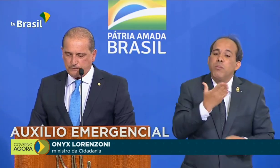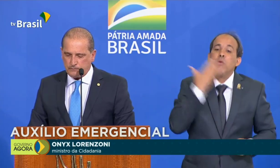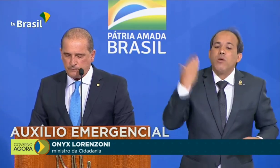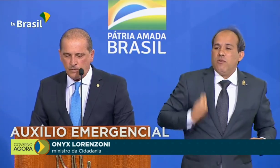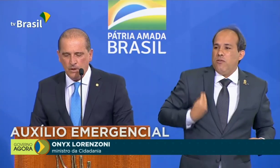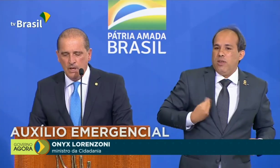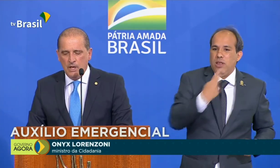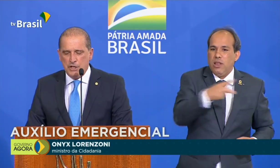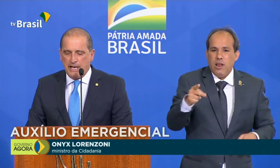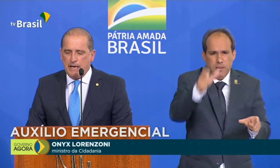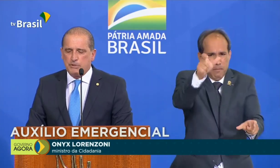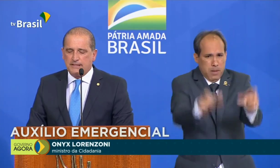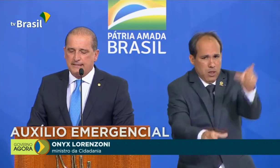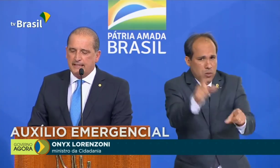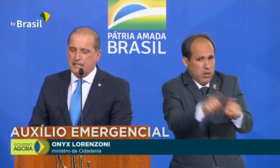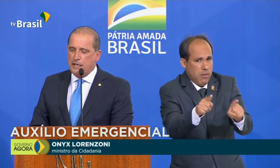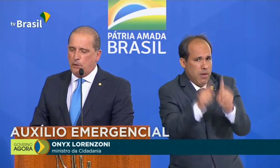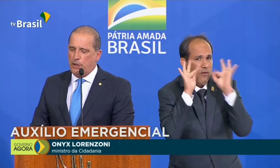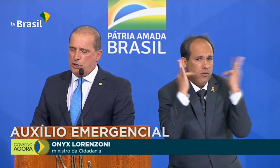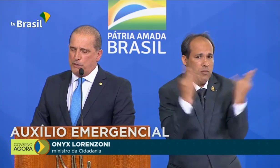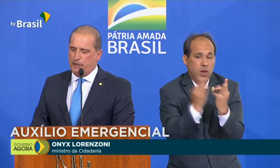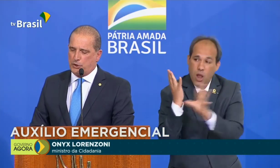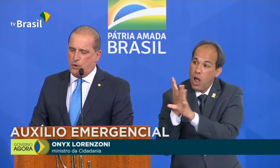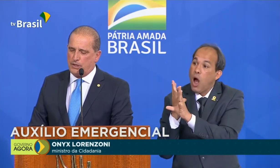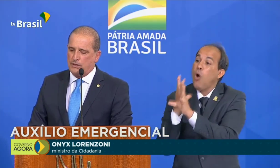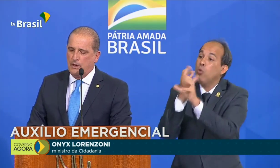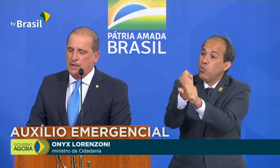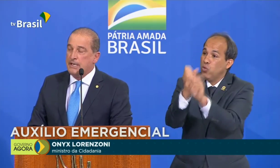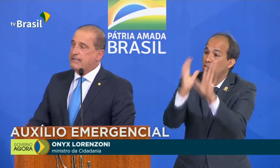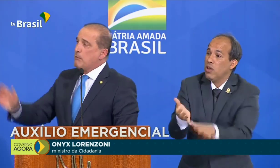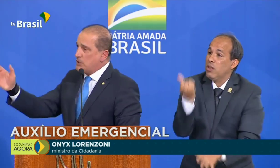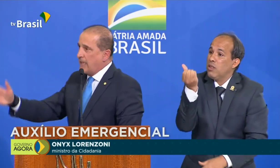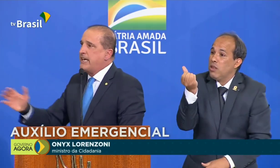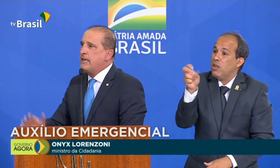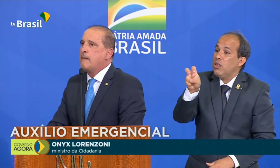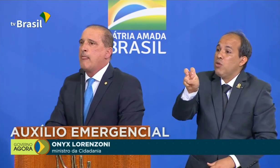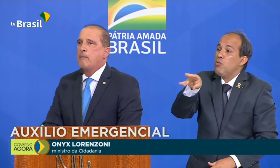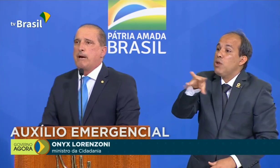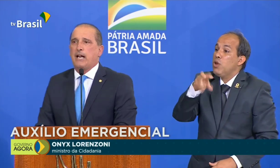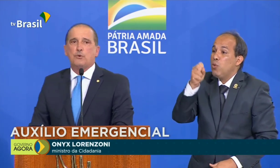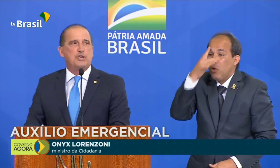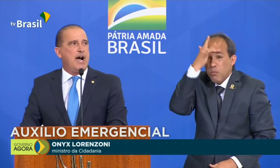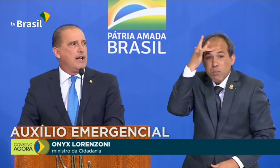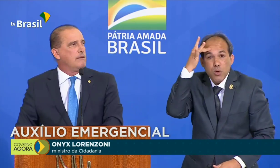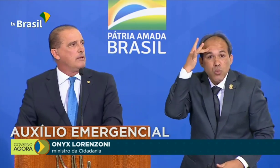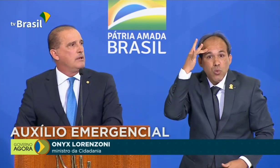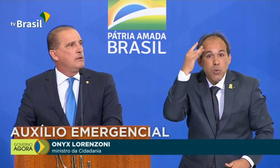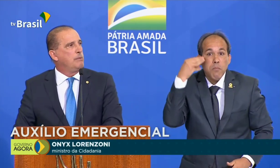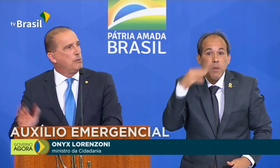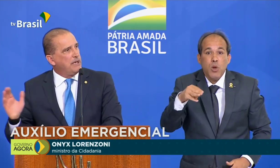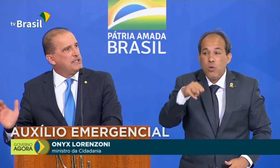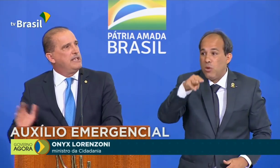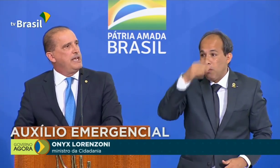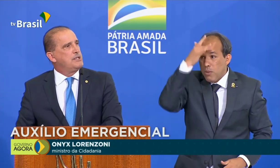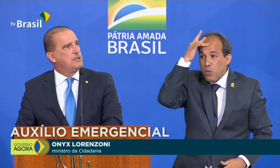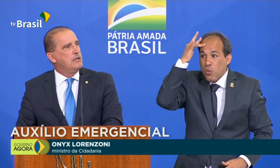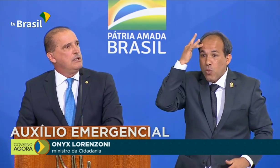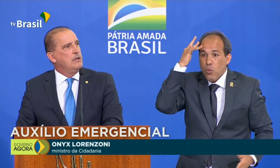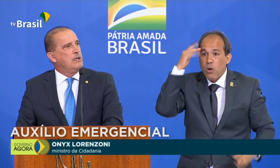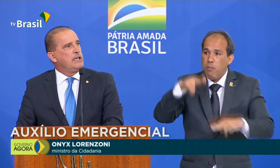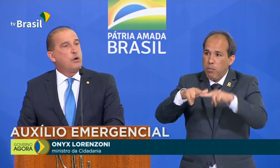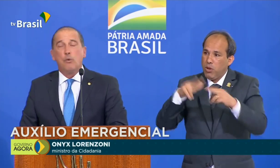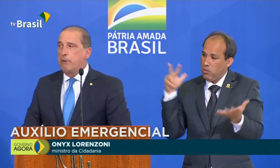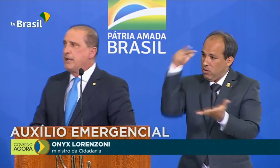famílias. Chegamos a 65 milhões de pessoas, estamos aqui para anunciar pelo